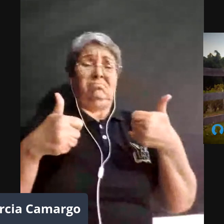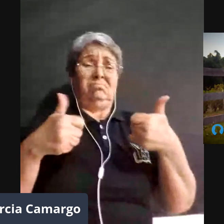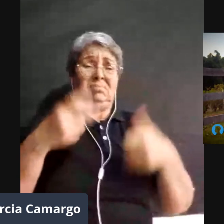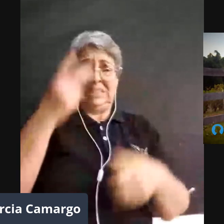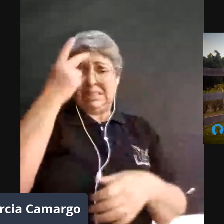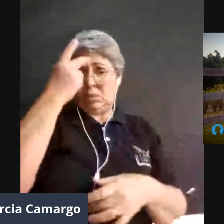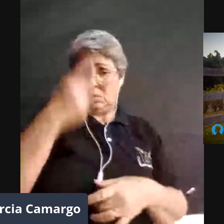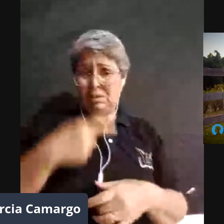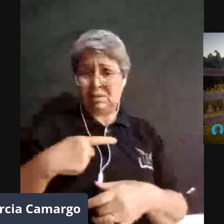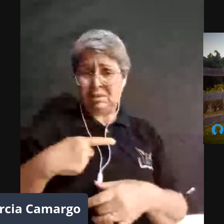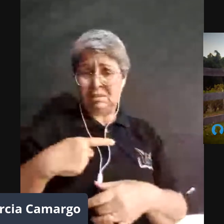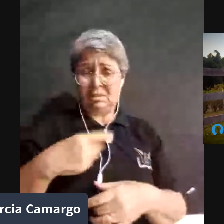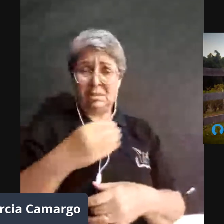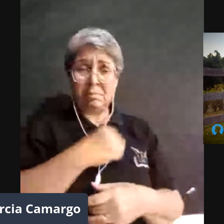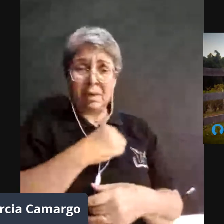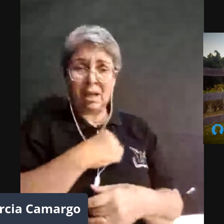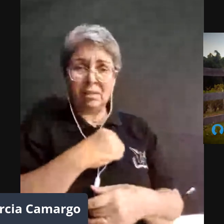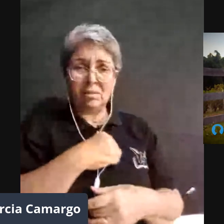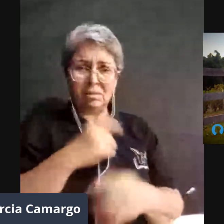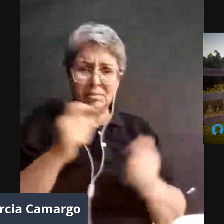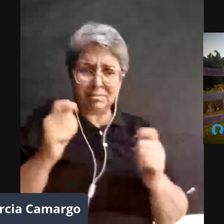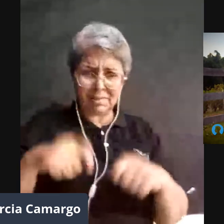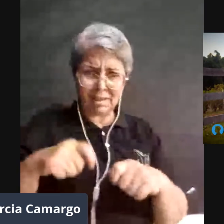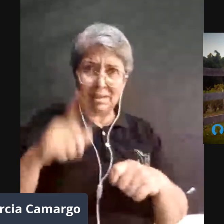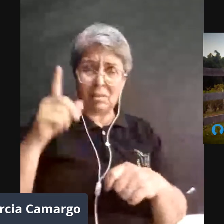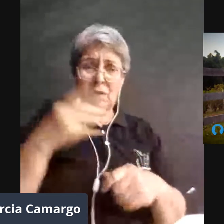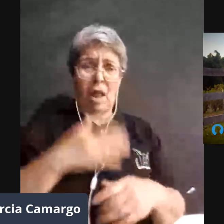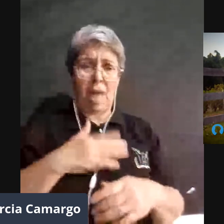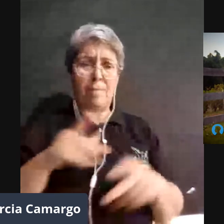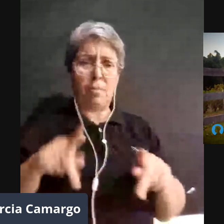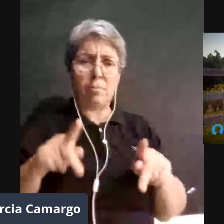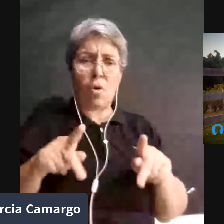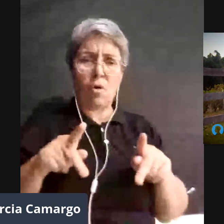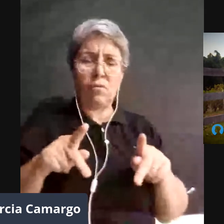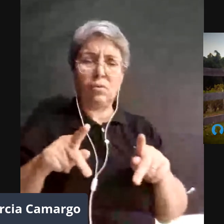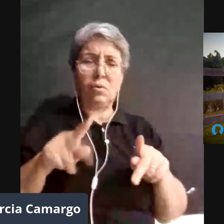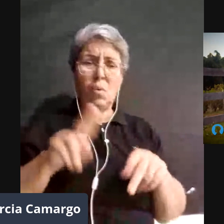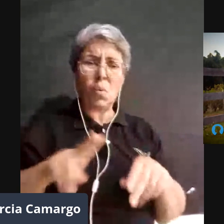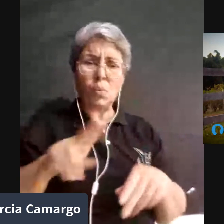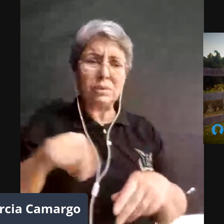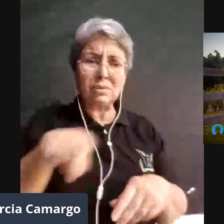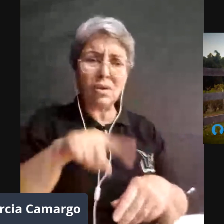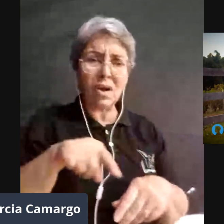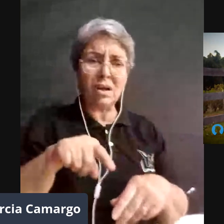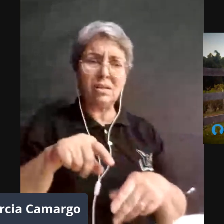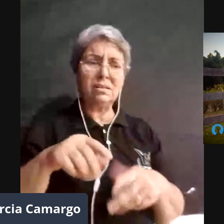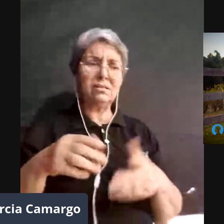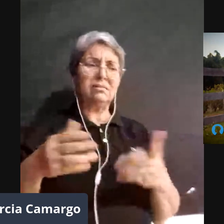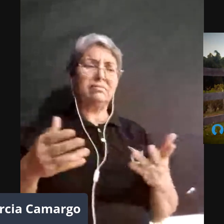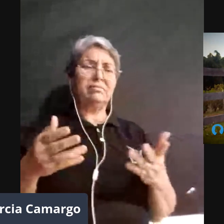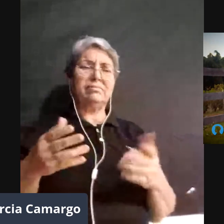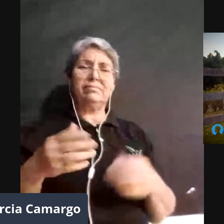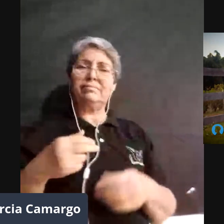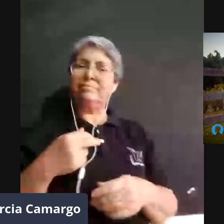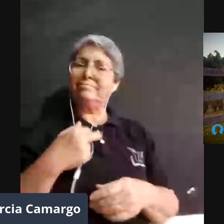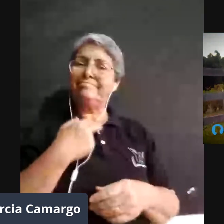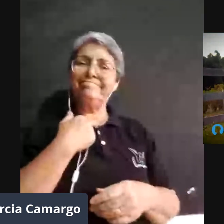pode. Ele não pode nos usar como instrumentos enquanto houver uma ruga